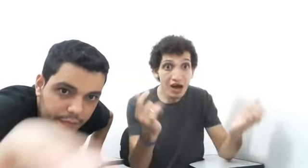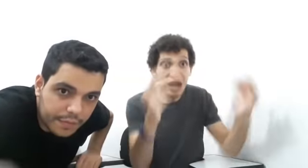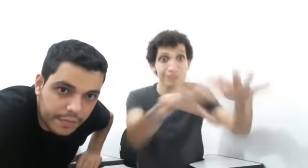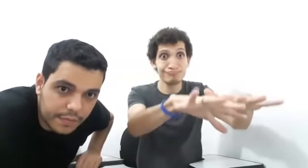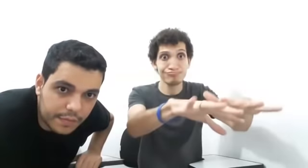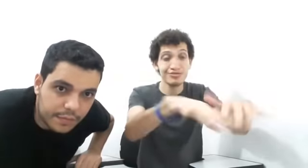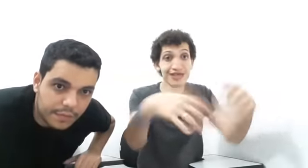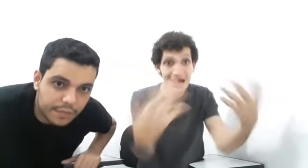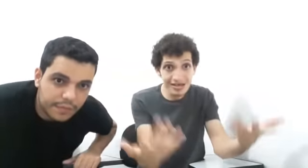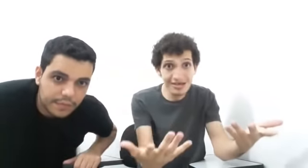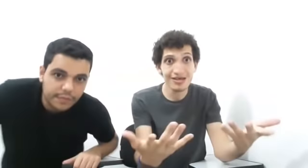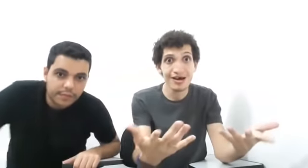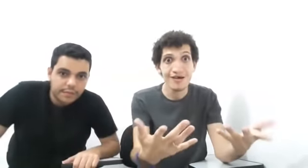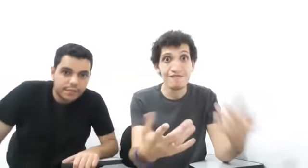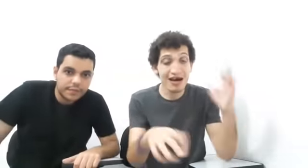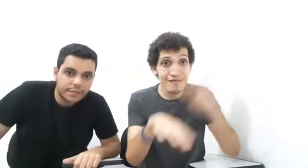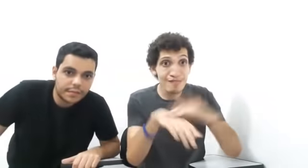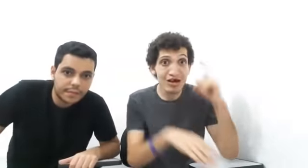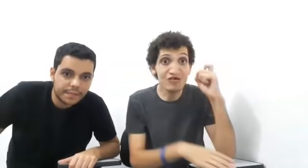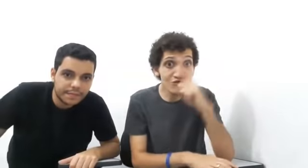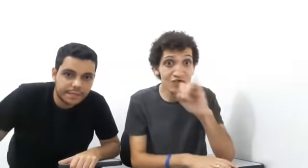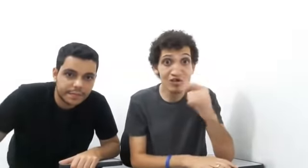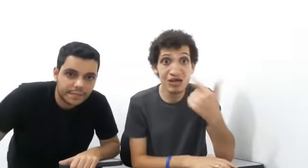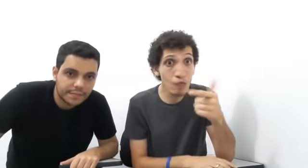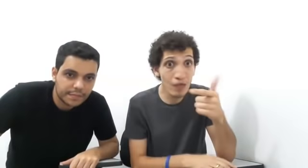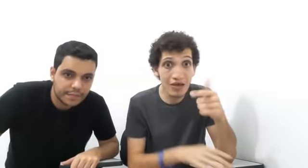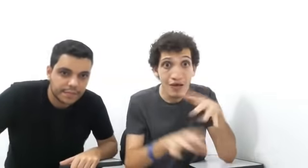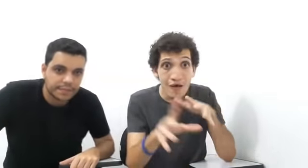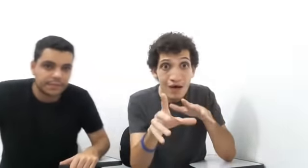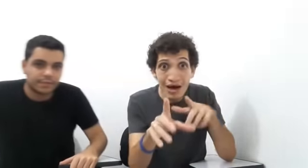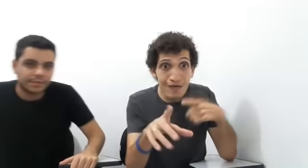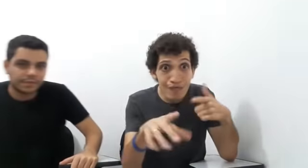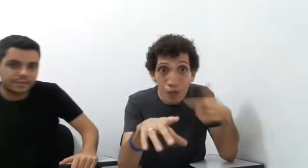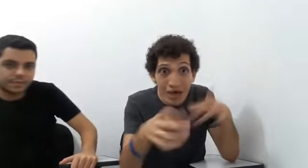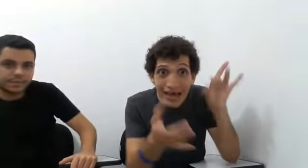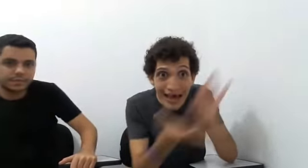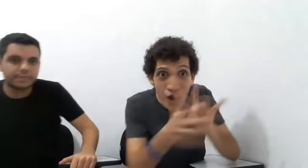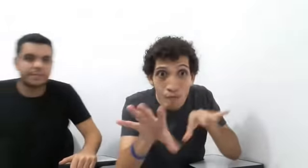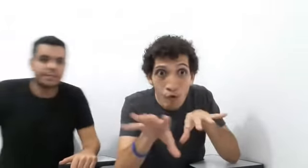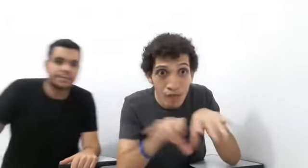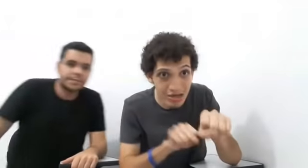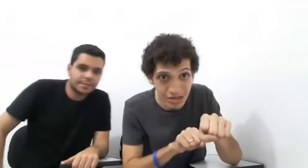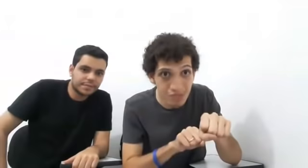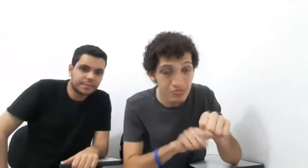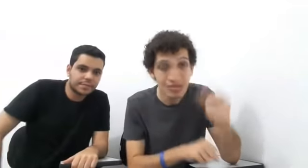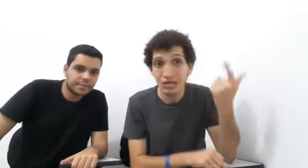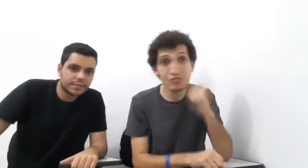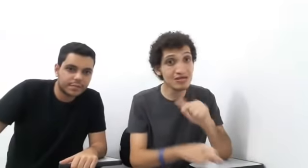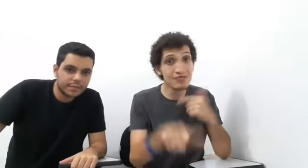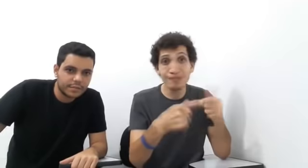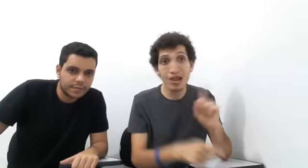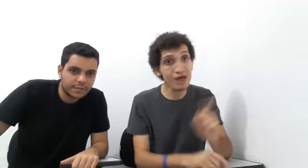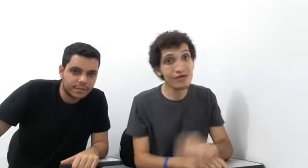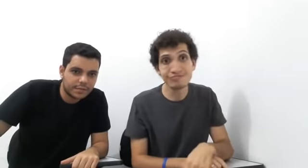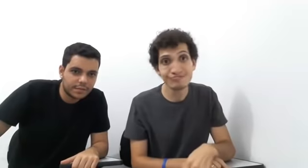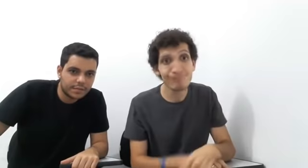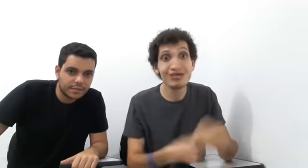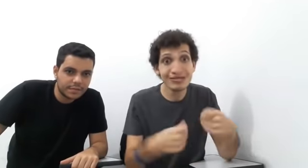saturar. E aí, mais difícil, você não tem real formação, não precisa trabalhar não.